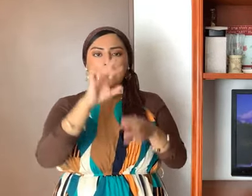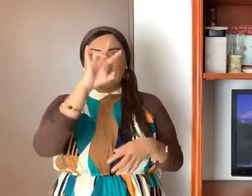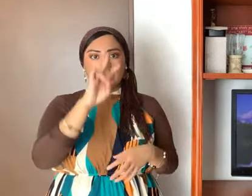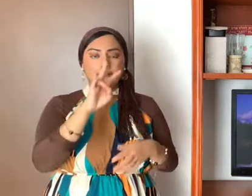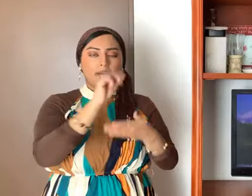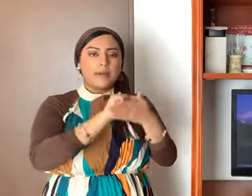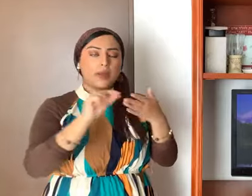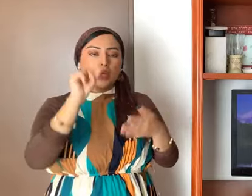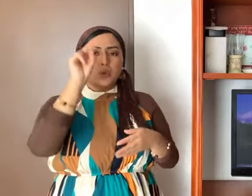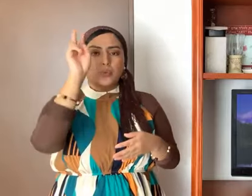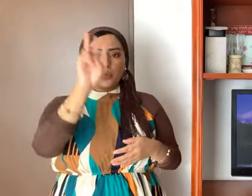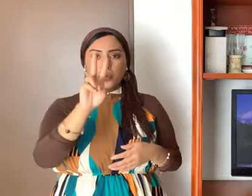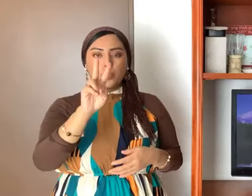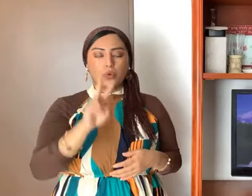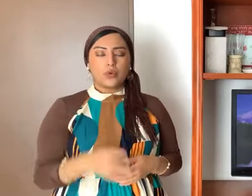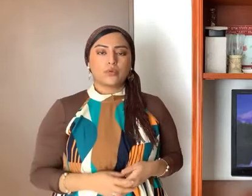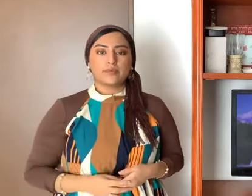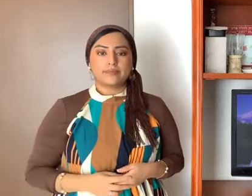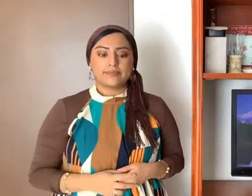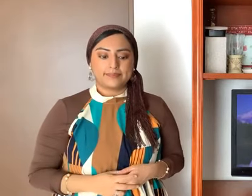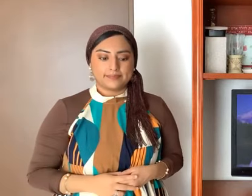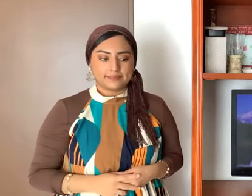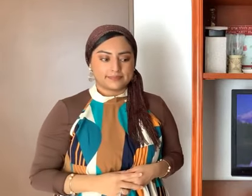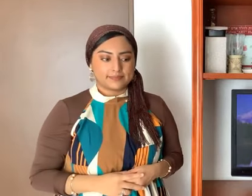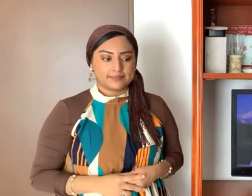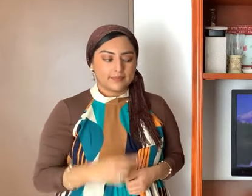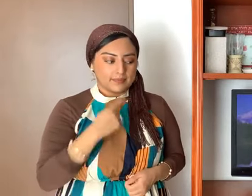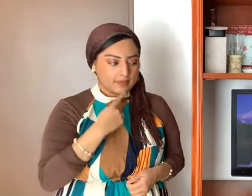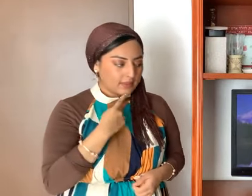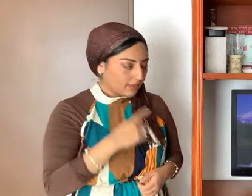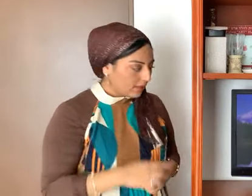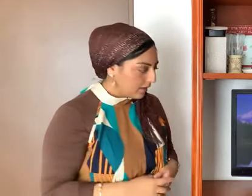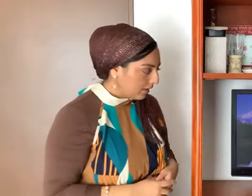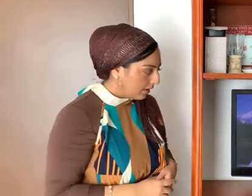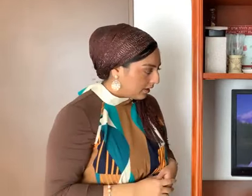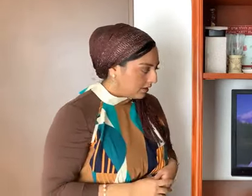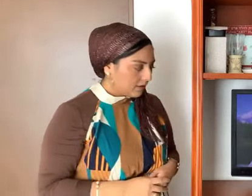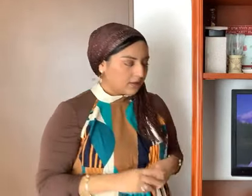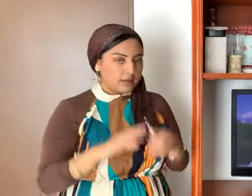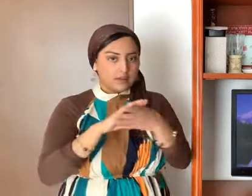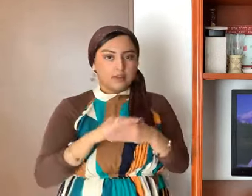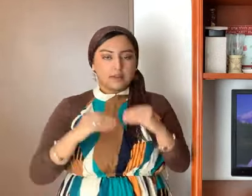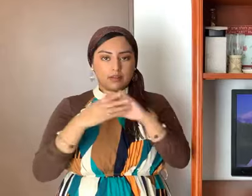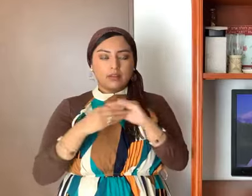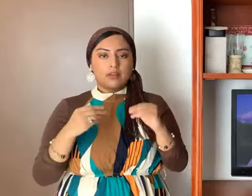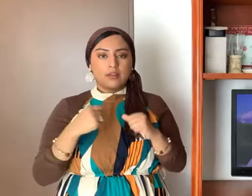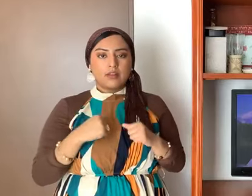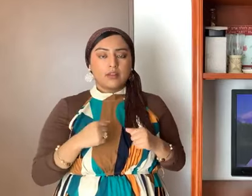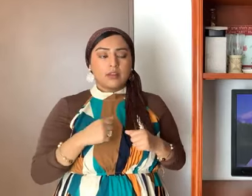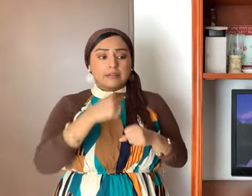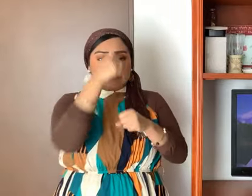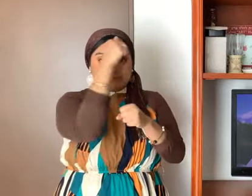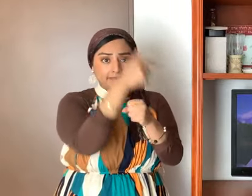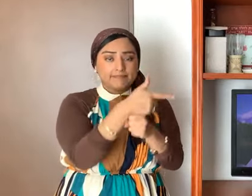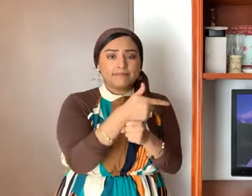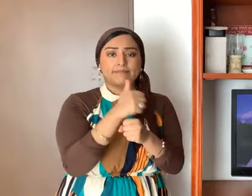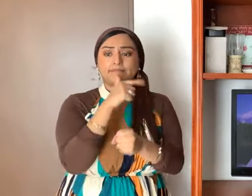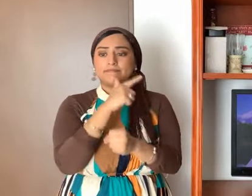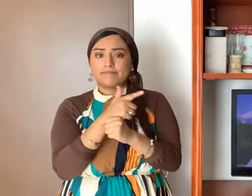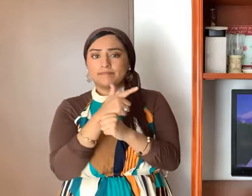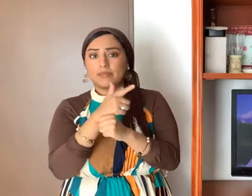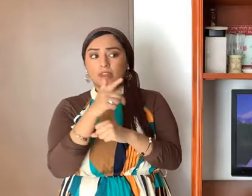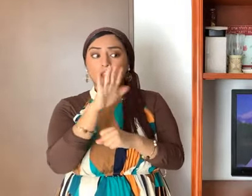verso 2, bajamos para allá. Amén. Dice aquí, está hablando Esteban, dice: varones hermanos y